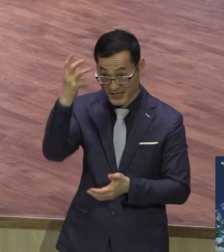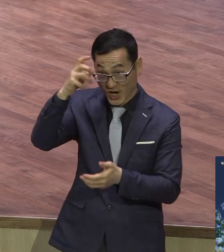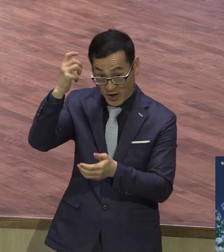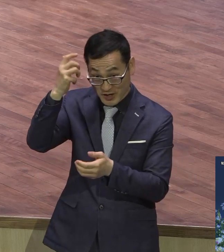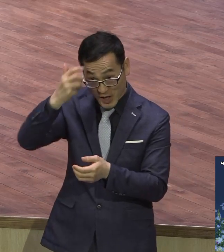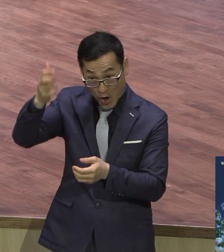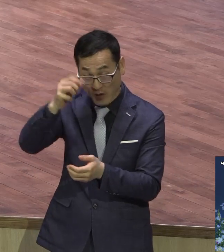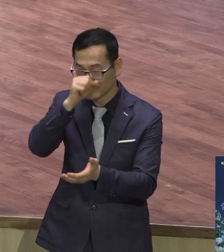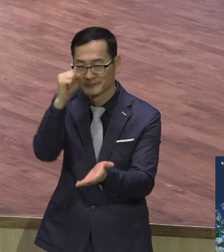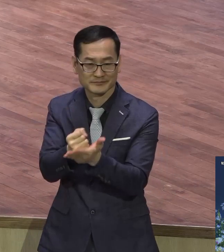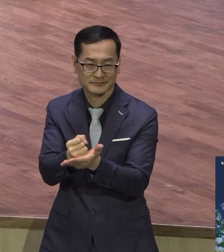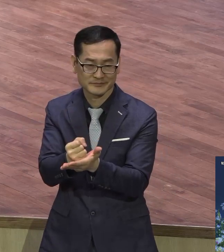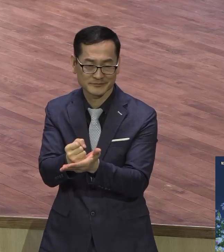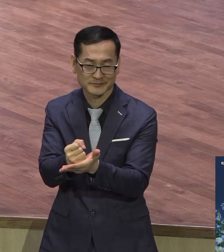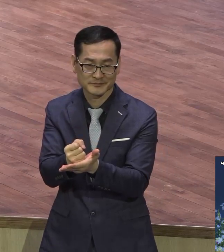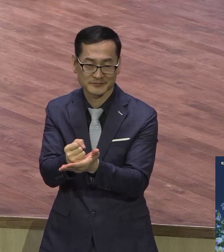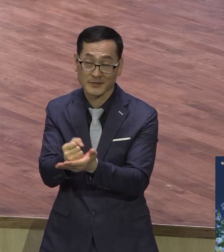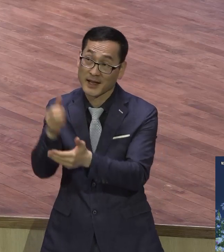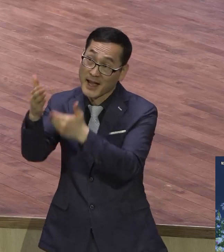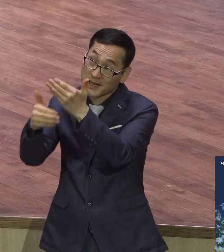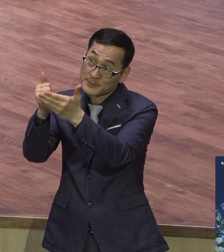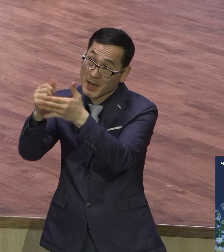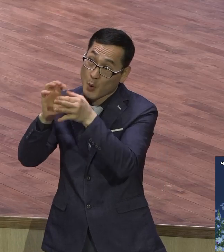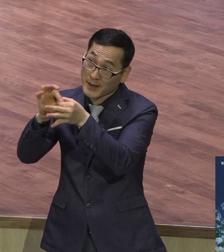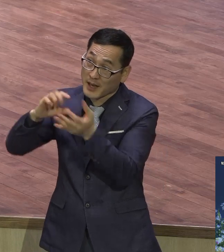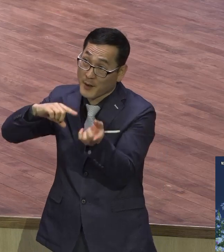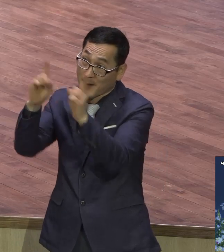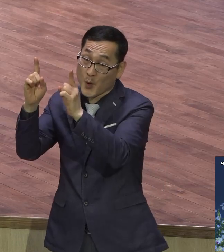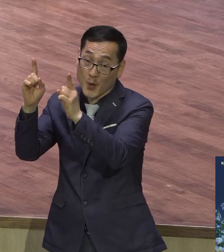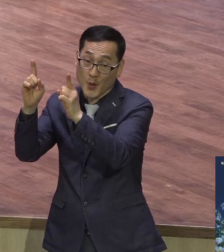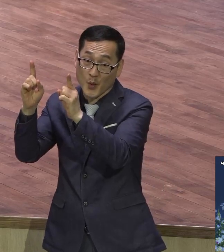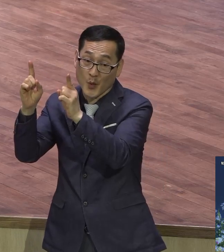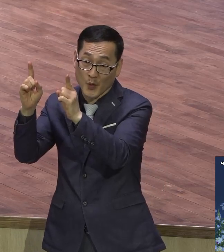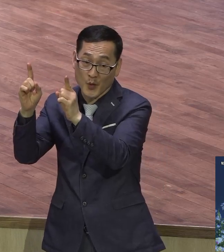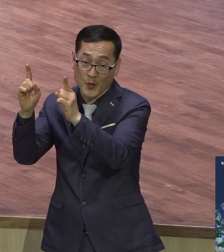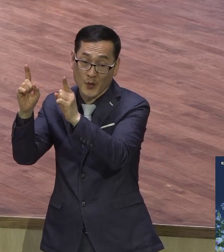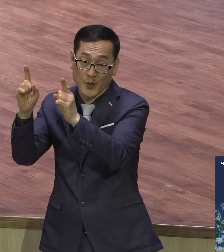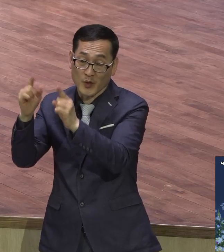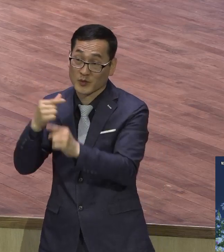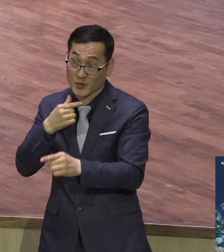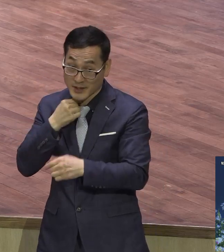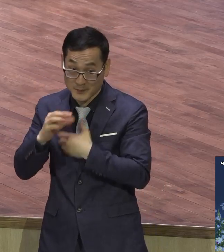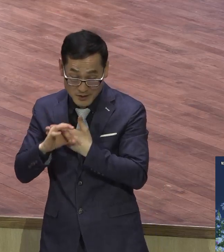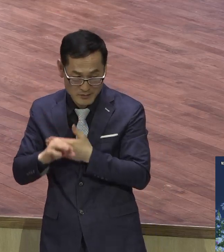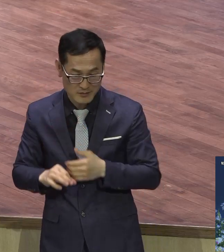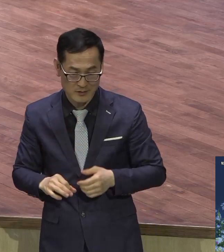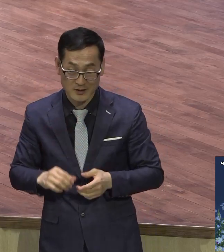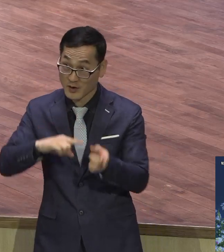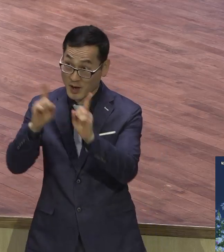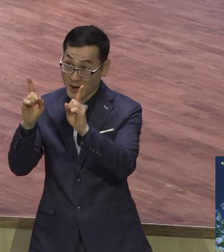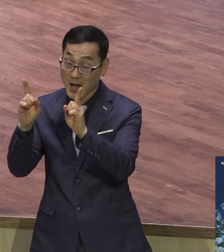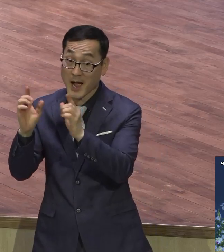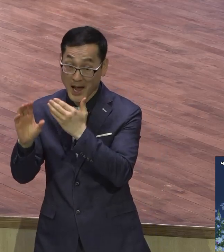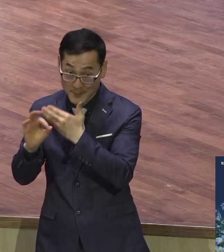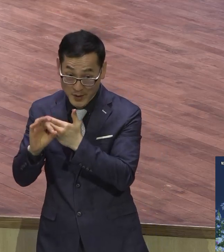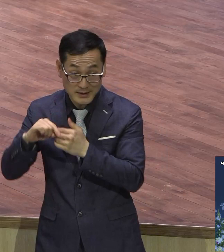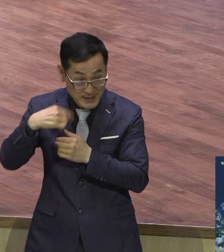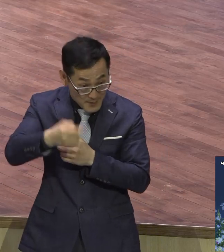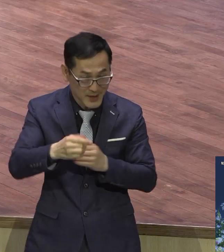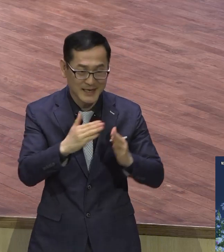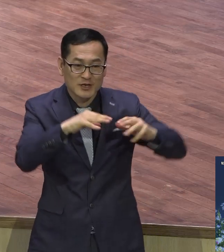이렇게 하나님과의 관계 회복이 되면 이제는 나를 넘어서 이웃을 향한 하나님의 사랑을